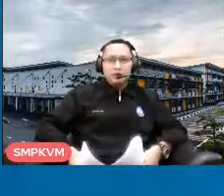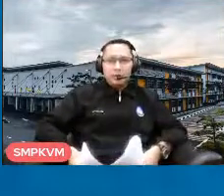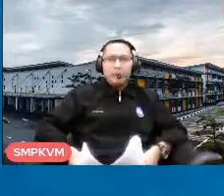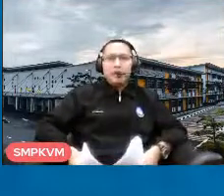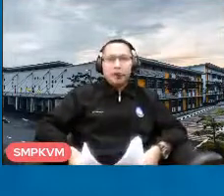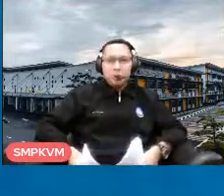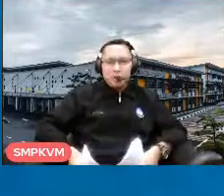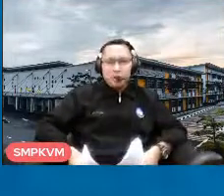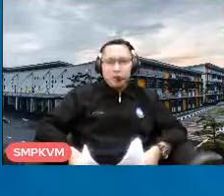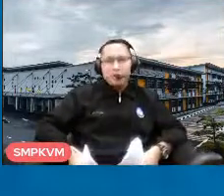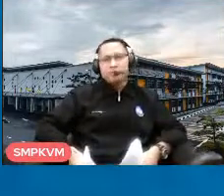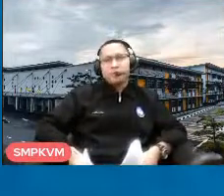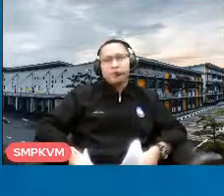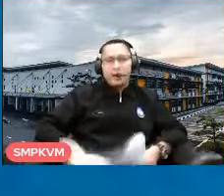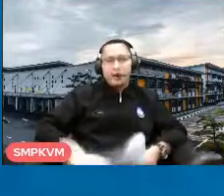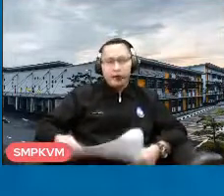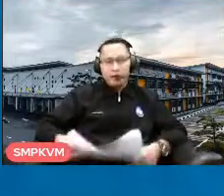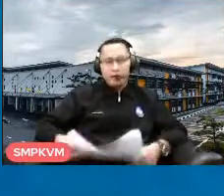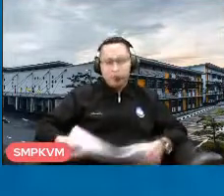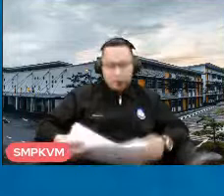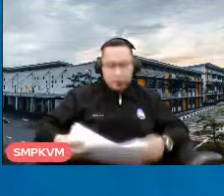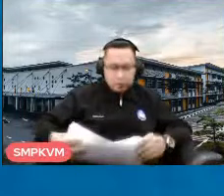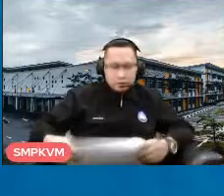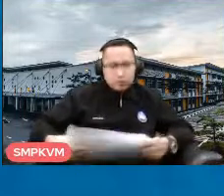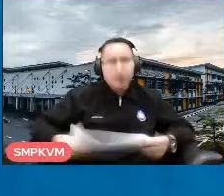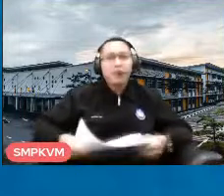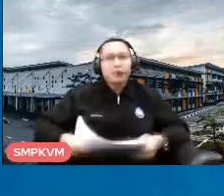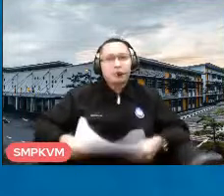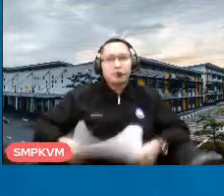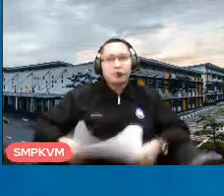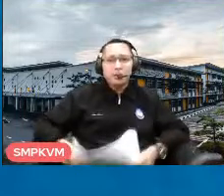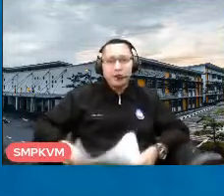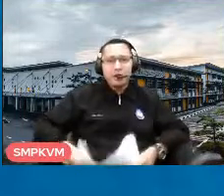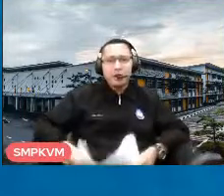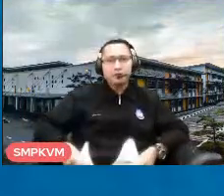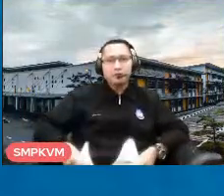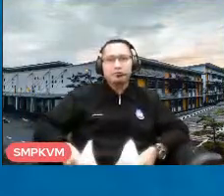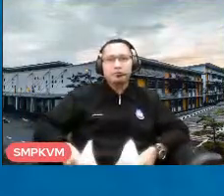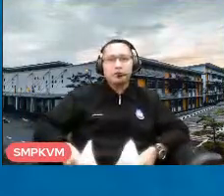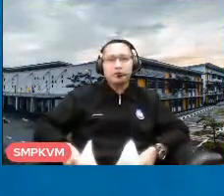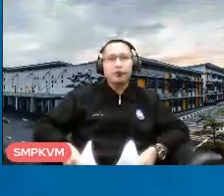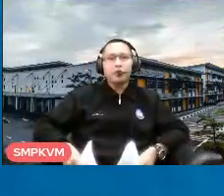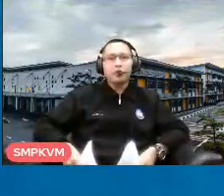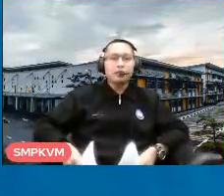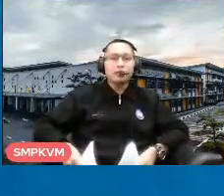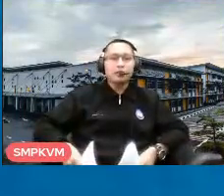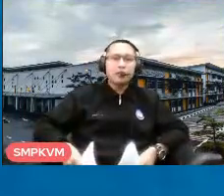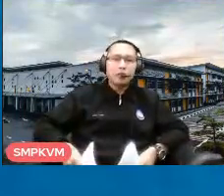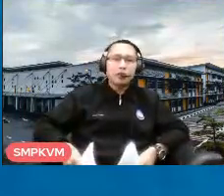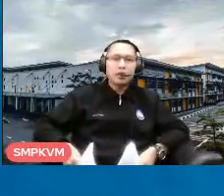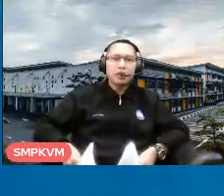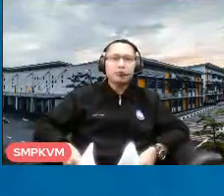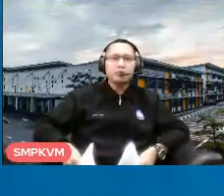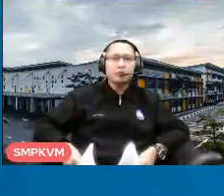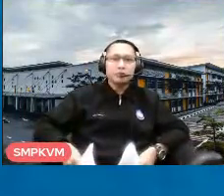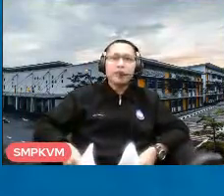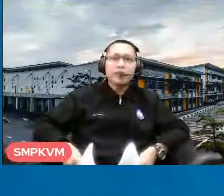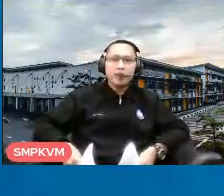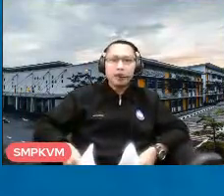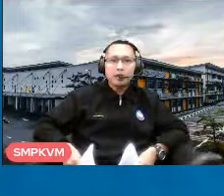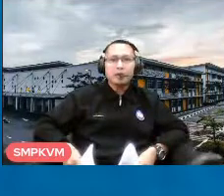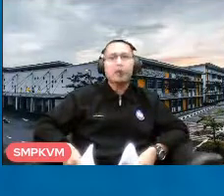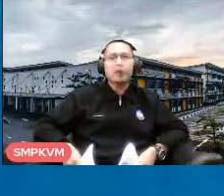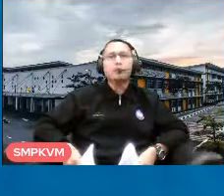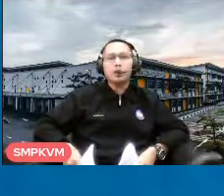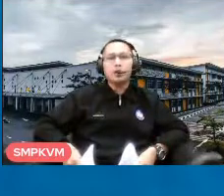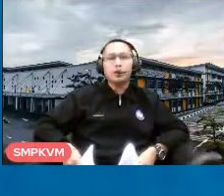tapi di ada kecuali the Oh Andaikata kamu sakit perut kiri enggak tahu kan sejak dua jam Baiklah